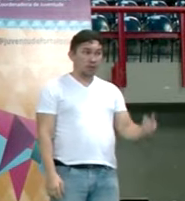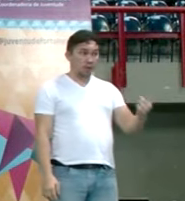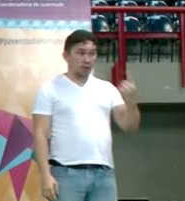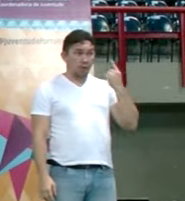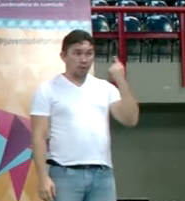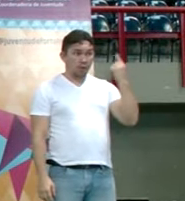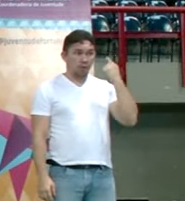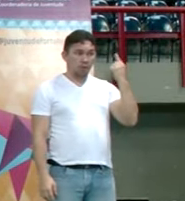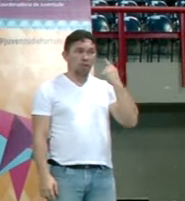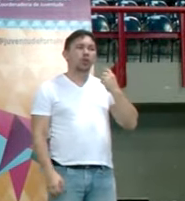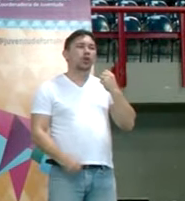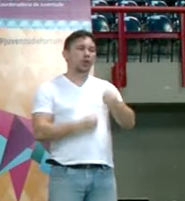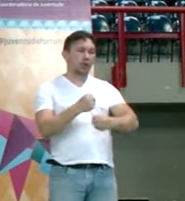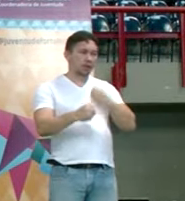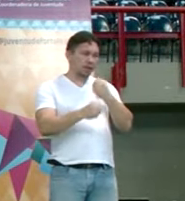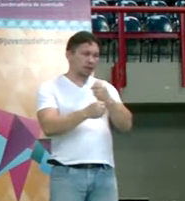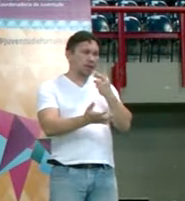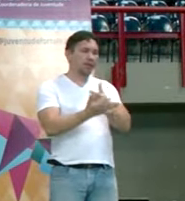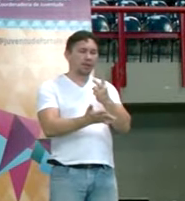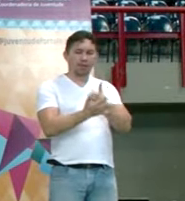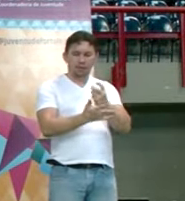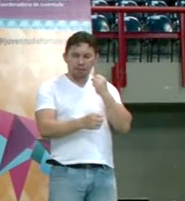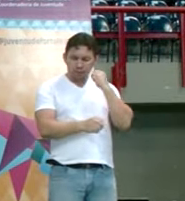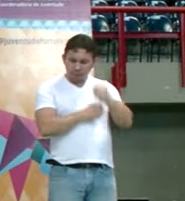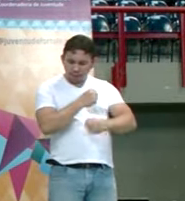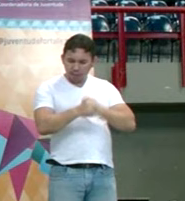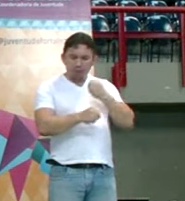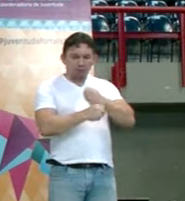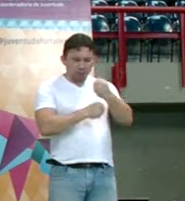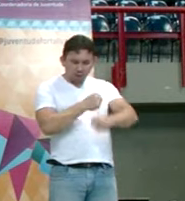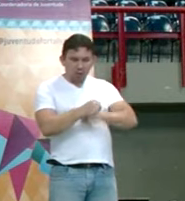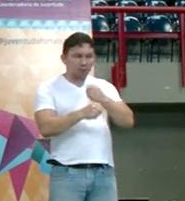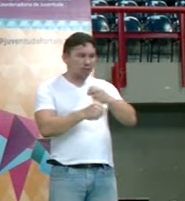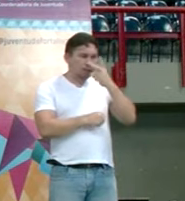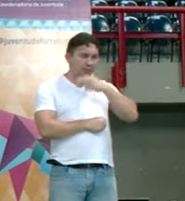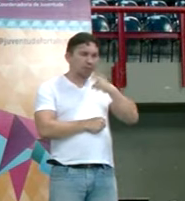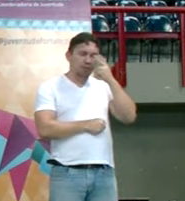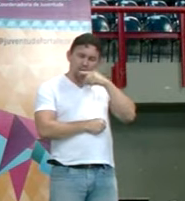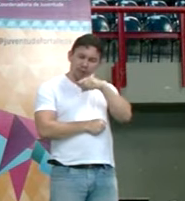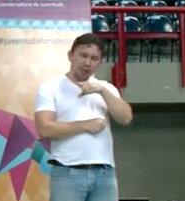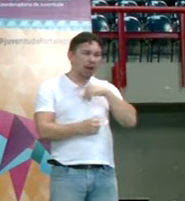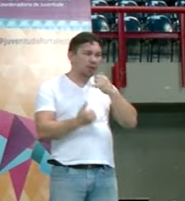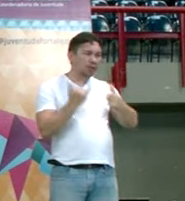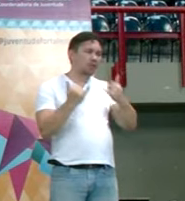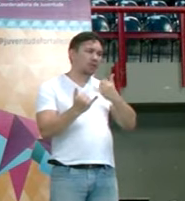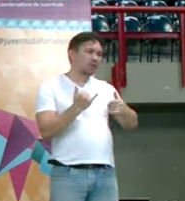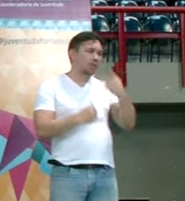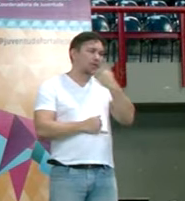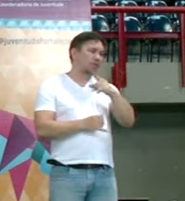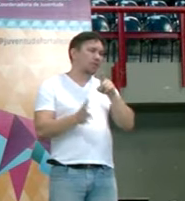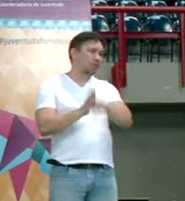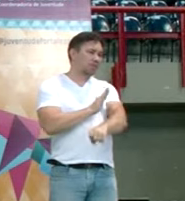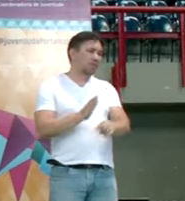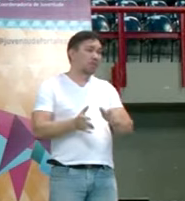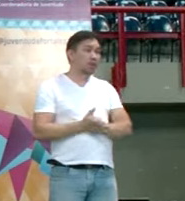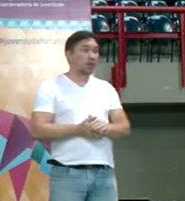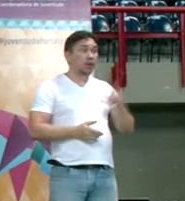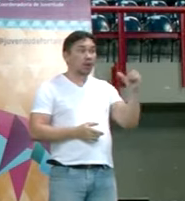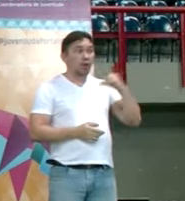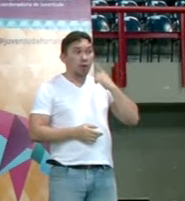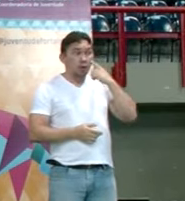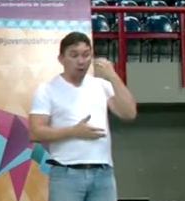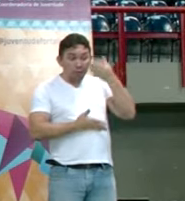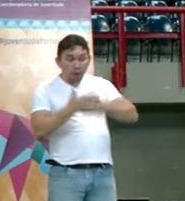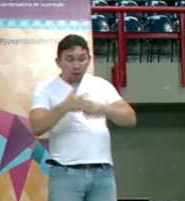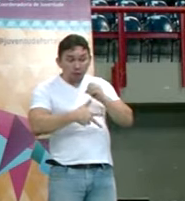dessa cai quase todo ano eu já comentei com vocês várias vezes Qual é pessoal o grande segredo da